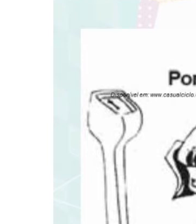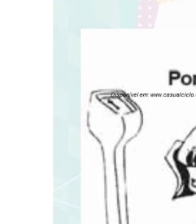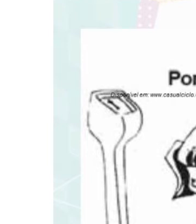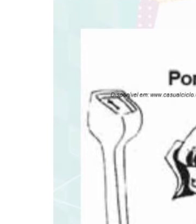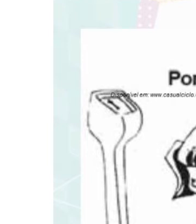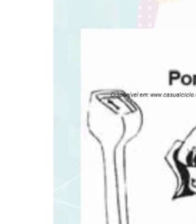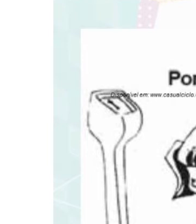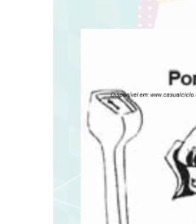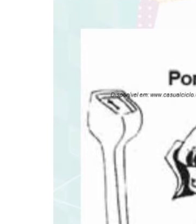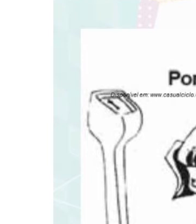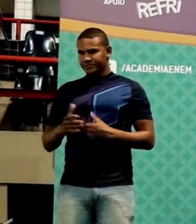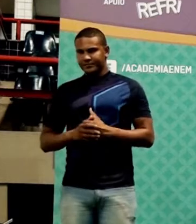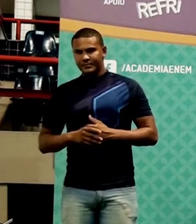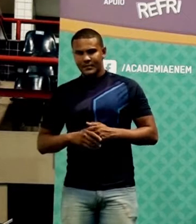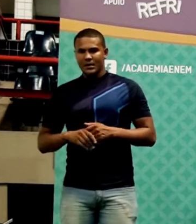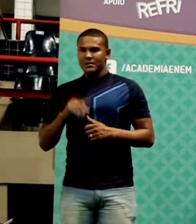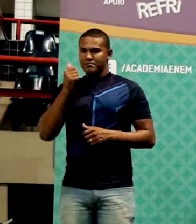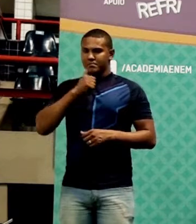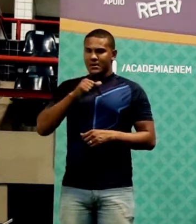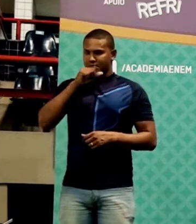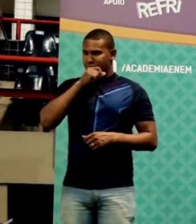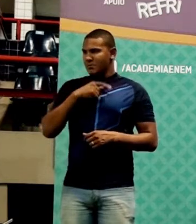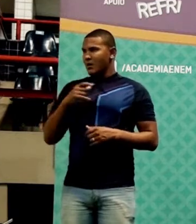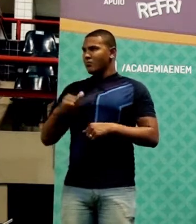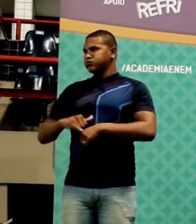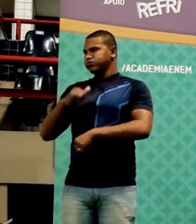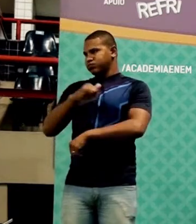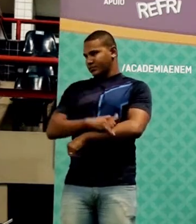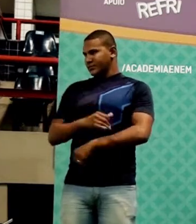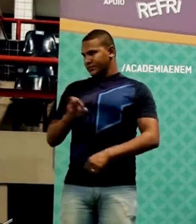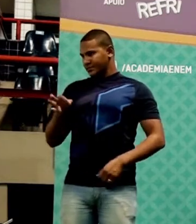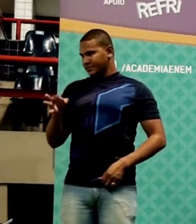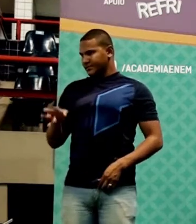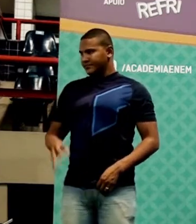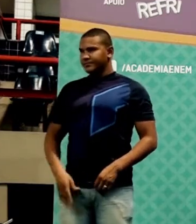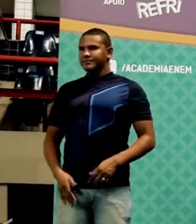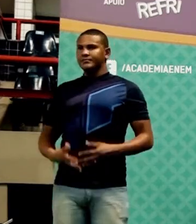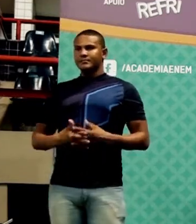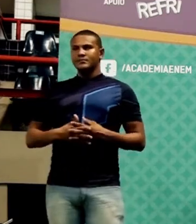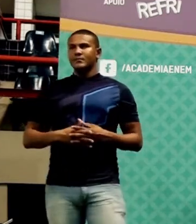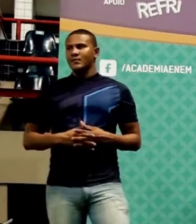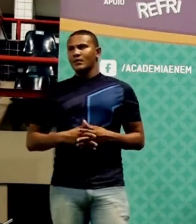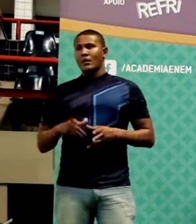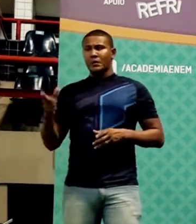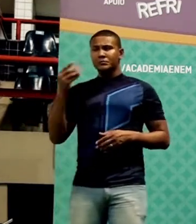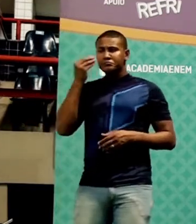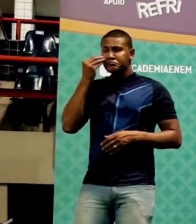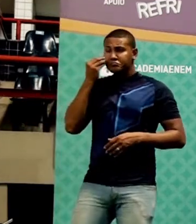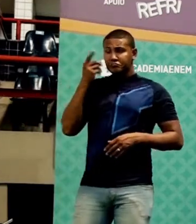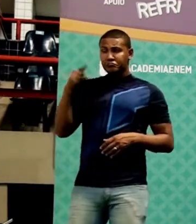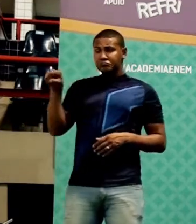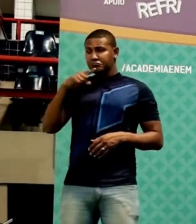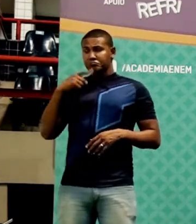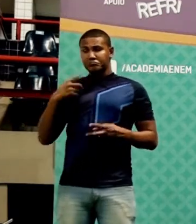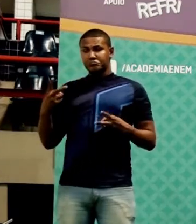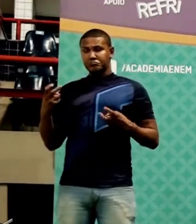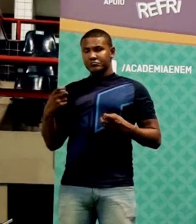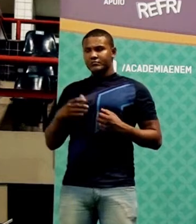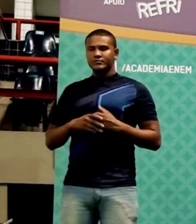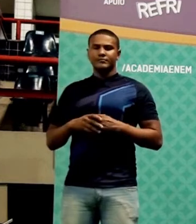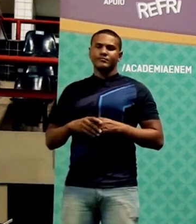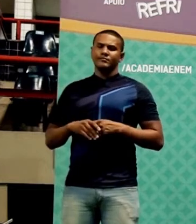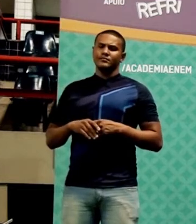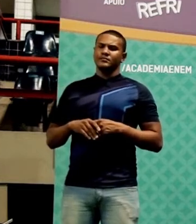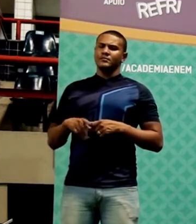a mãe está fora de forma, que a mãe está gorda. Vamos ver se vocês conseguem acertar essa questão. Ele diz o